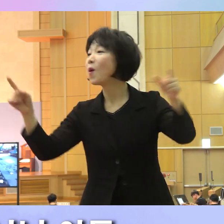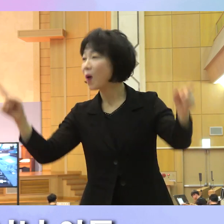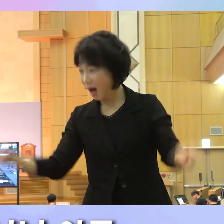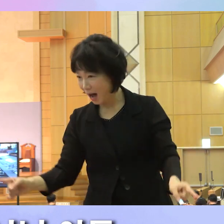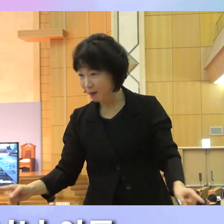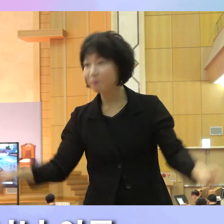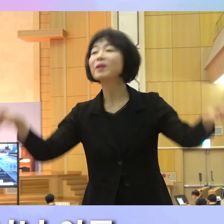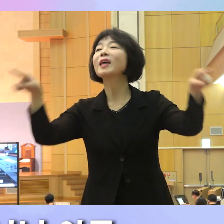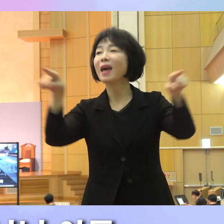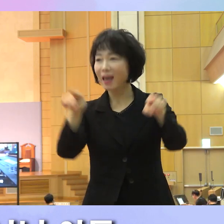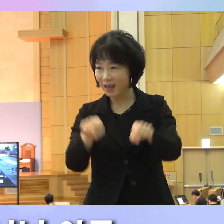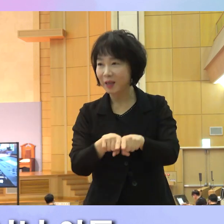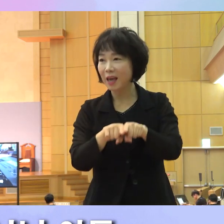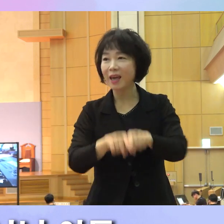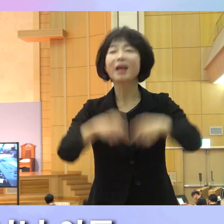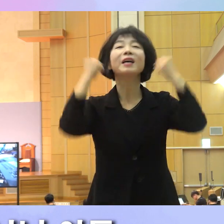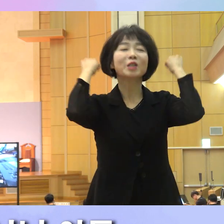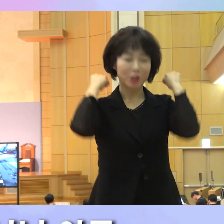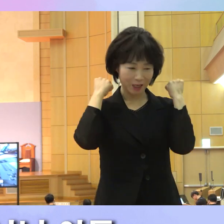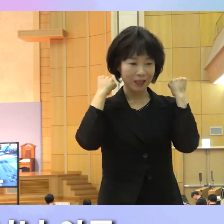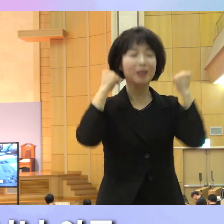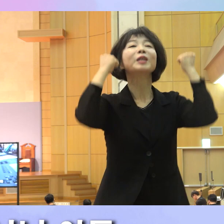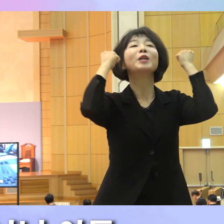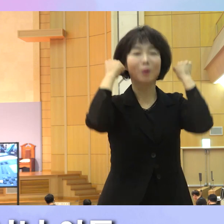무궁지나도록 함께